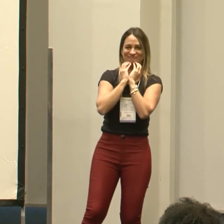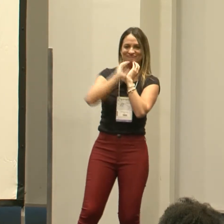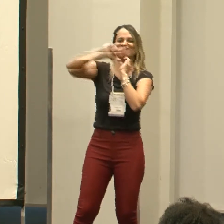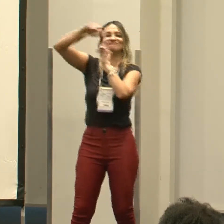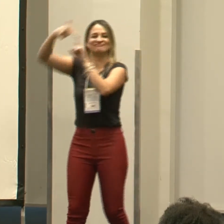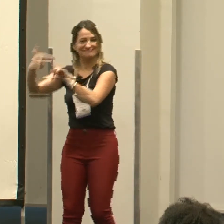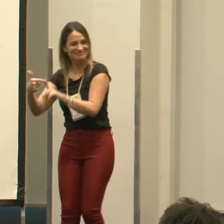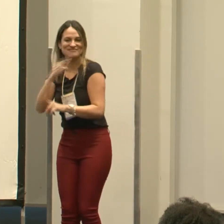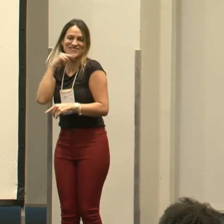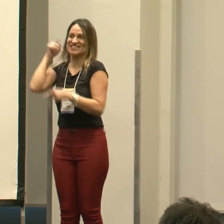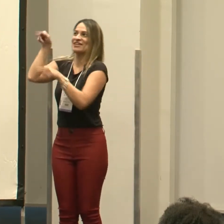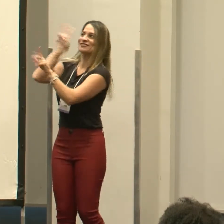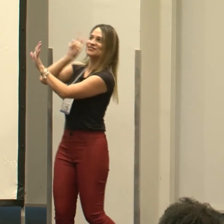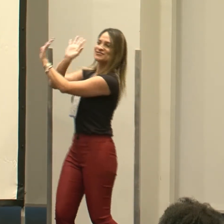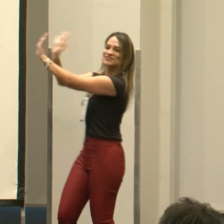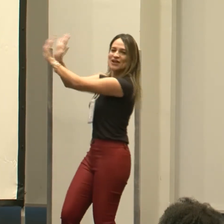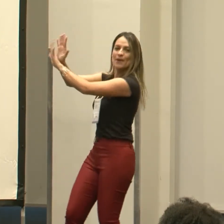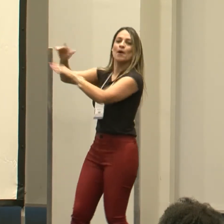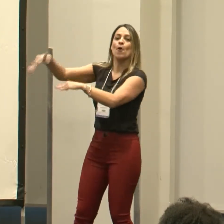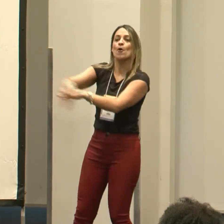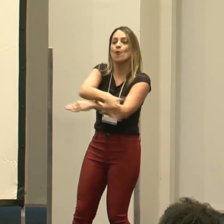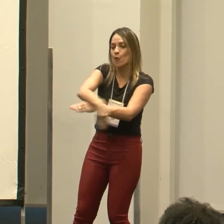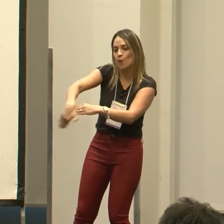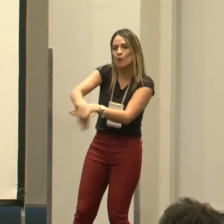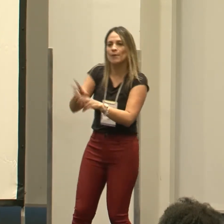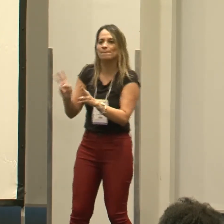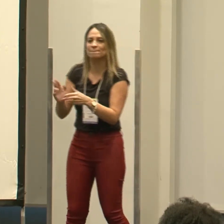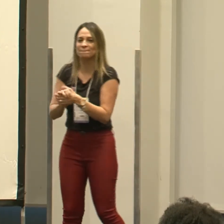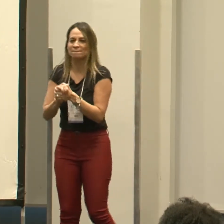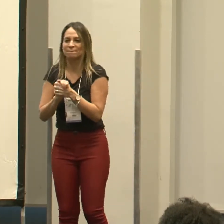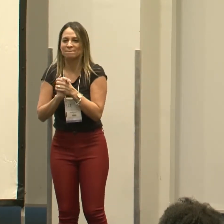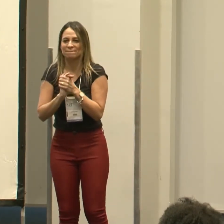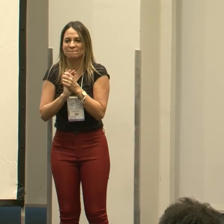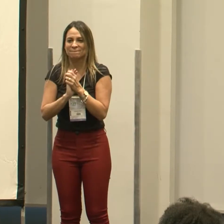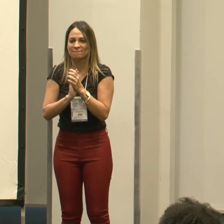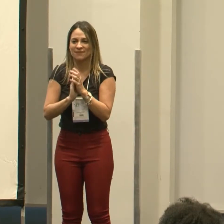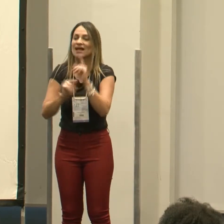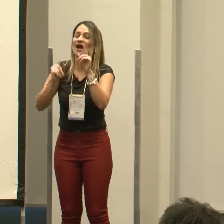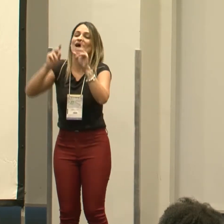mexer na fachada, porque é um patrimônio, mas antigamente era rosa.